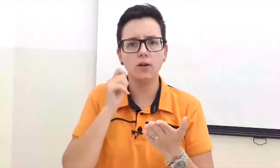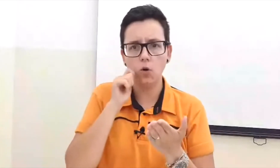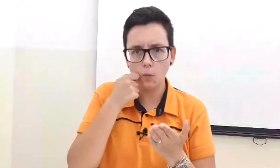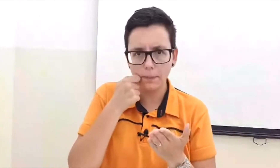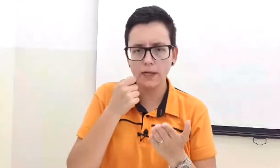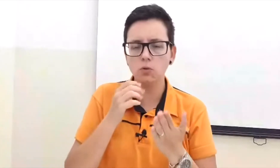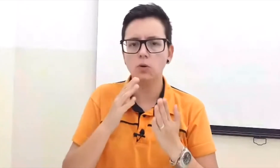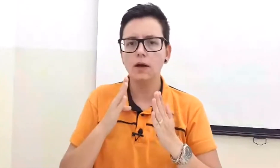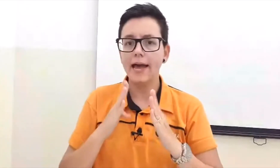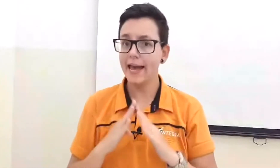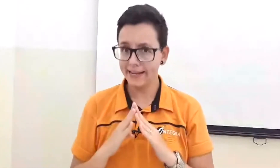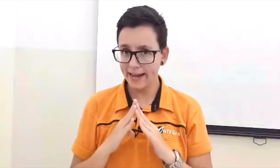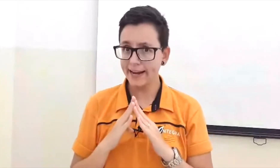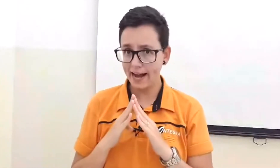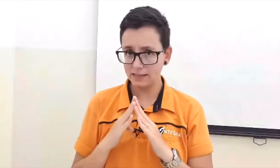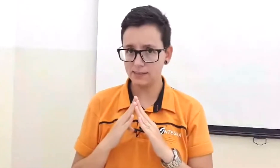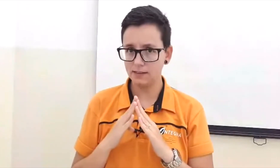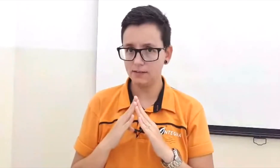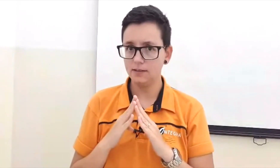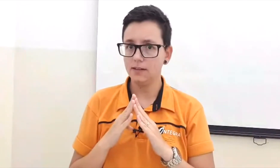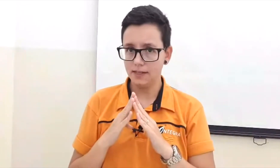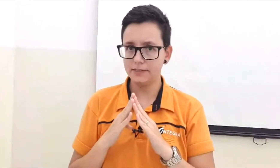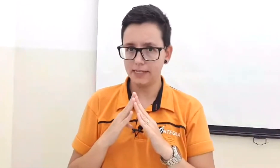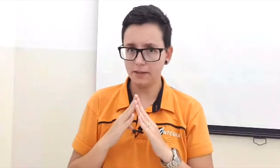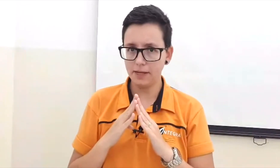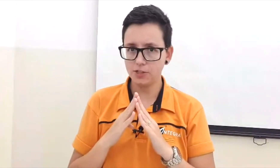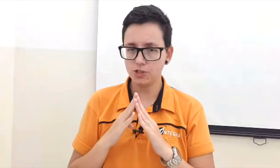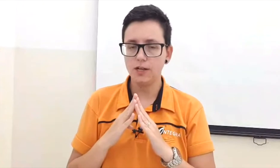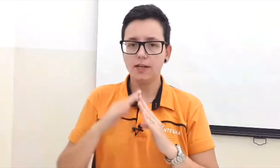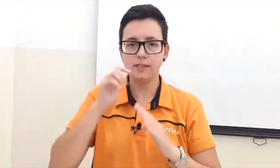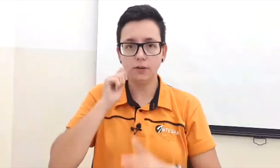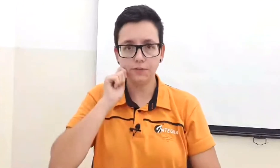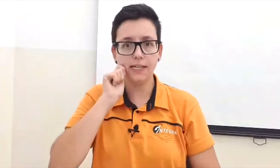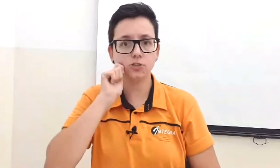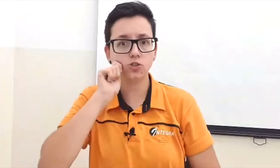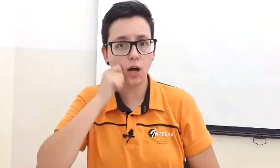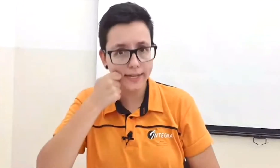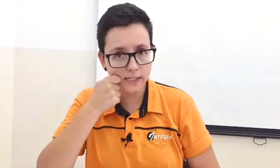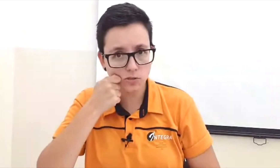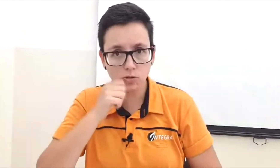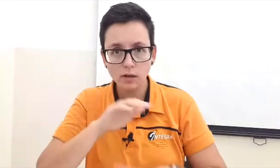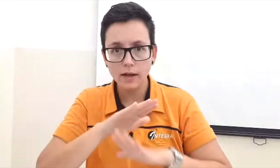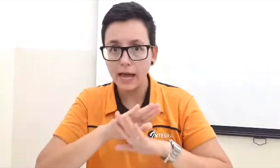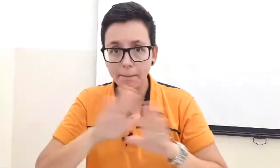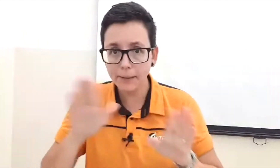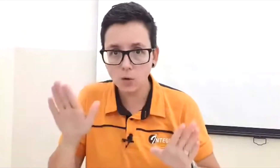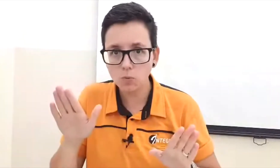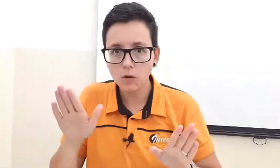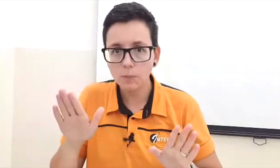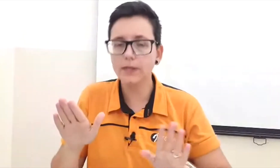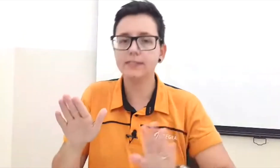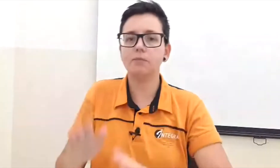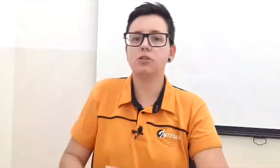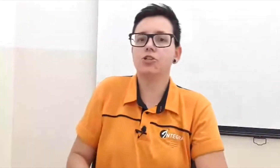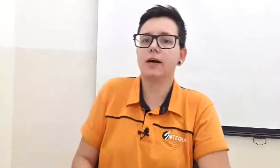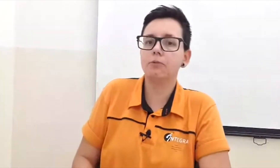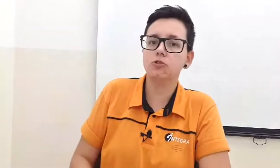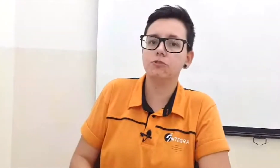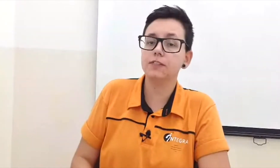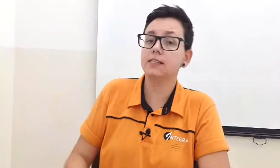ou pão, é casa. Exatamente. E se eu fizer só isso, é pão. Por exemplo, se eu chegar para o surdo e fazer assim,